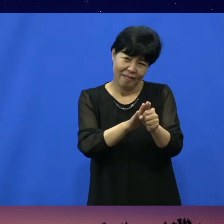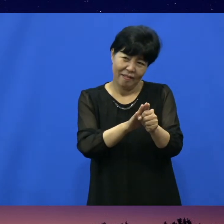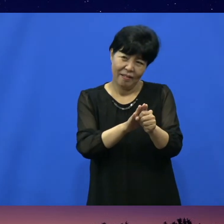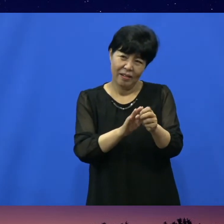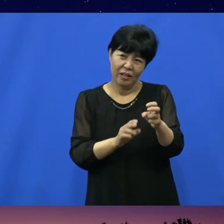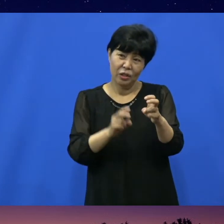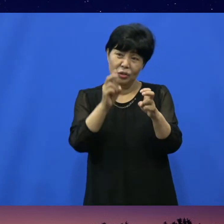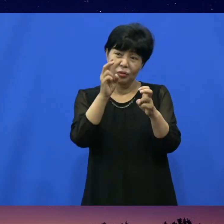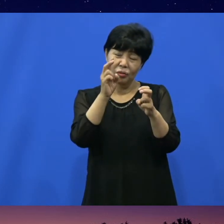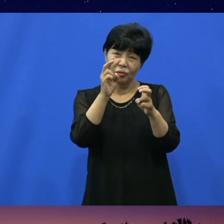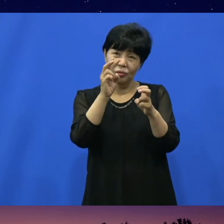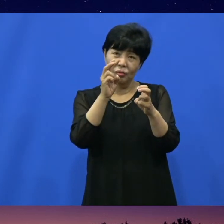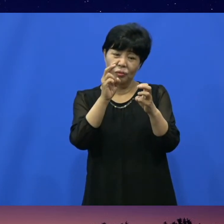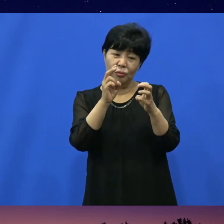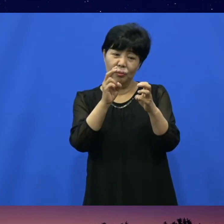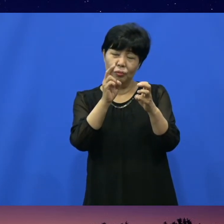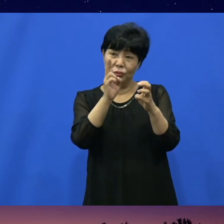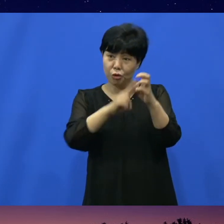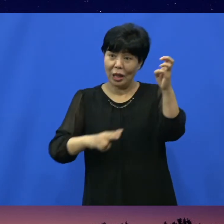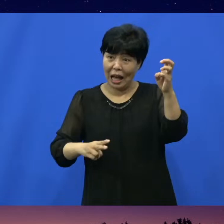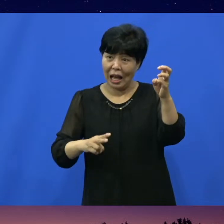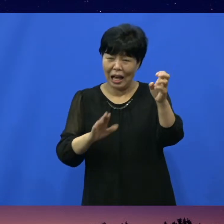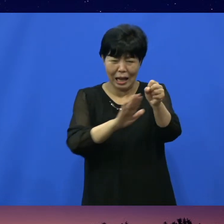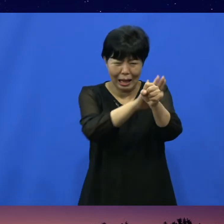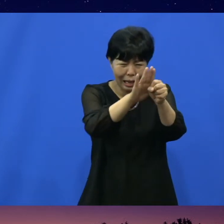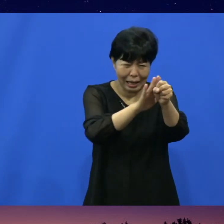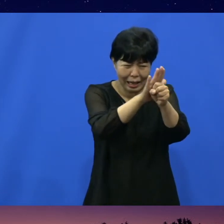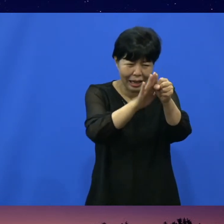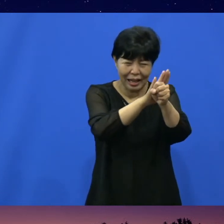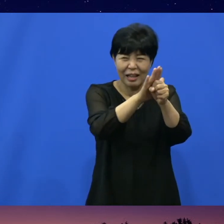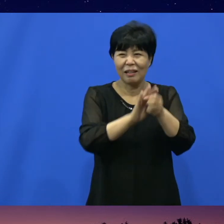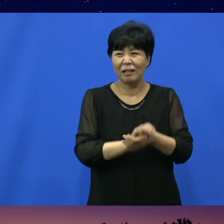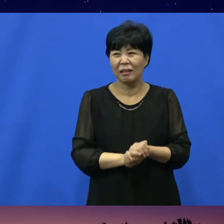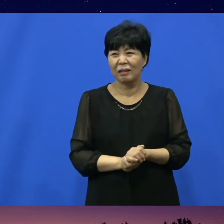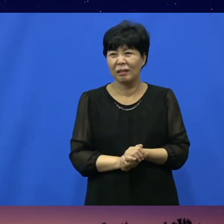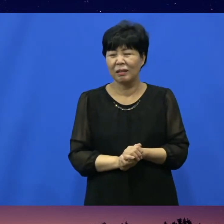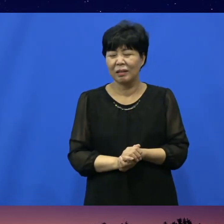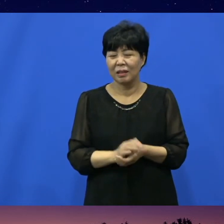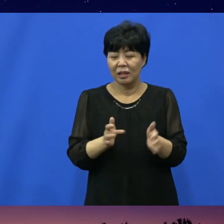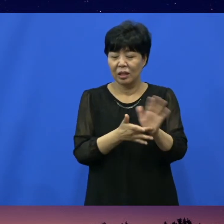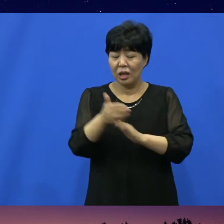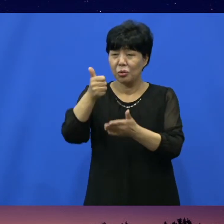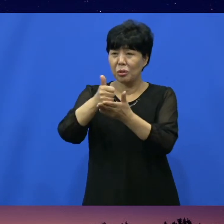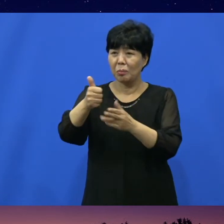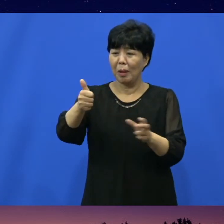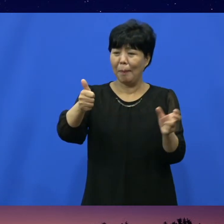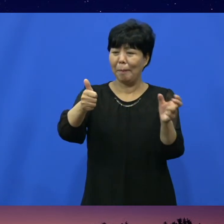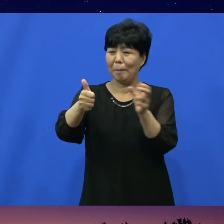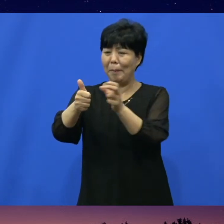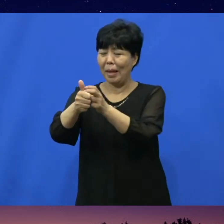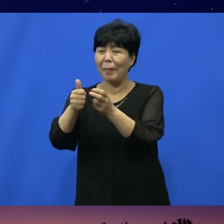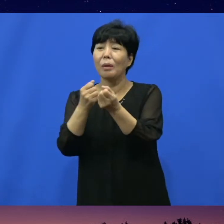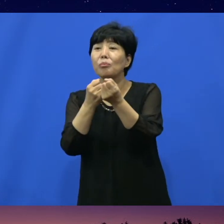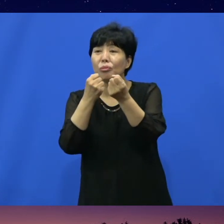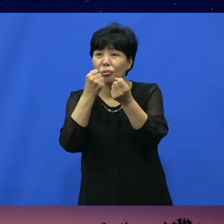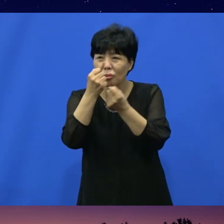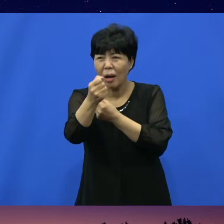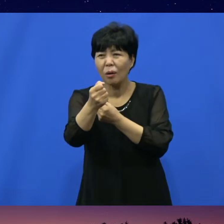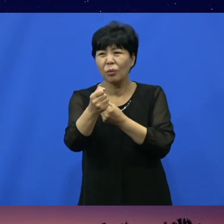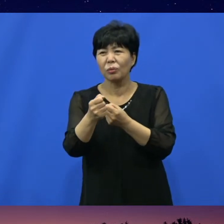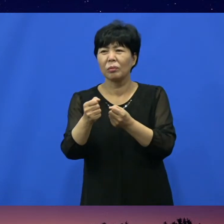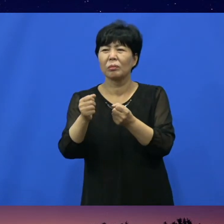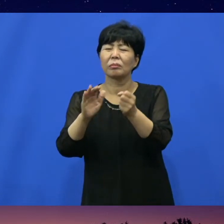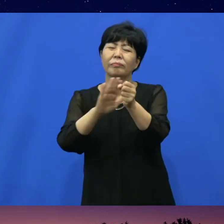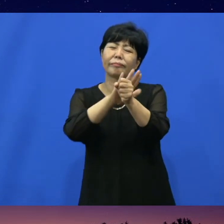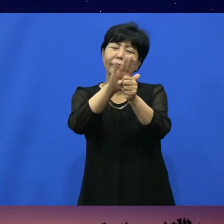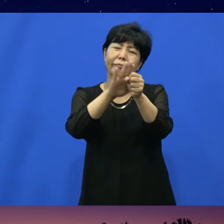주님은 끝까지 배반하고 있는 것을 대제사장들 일행과 만나고 벌써